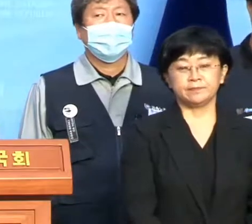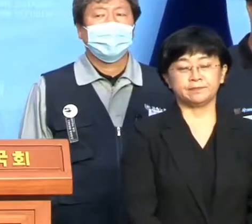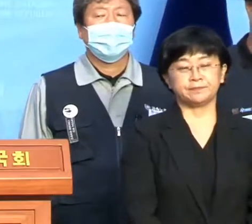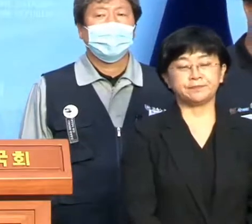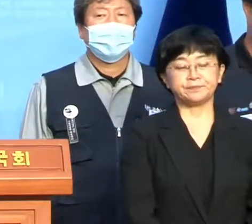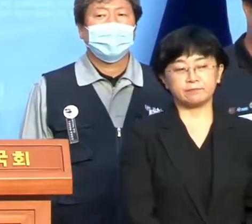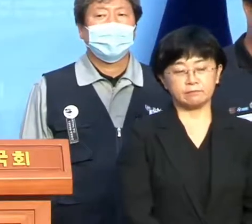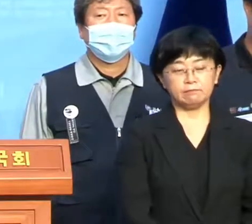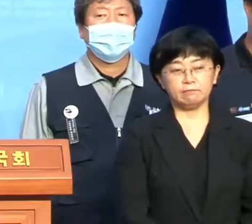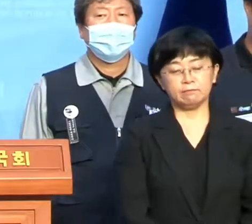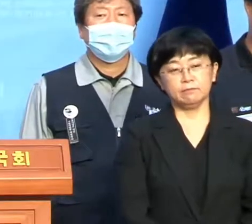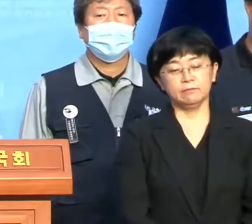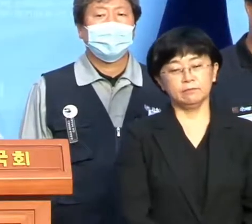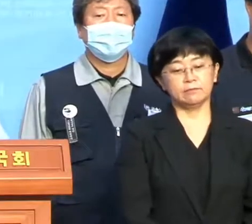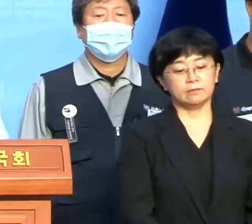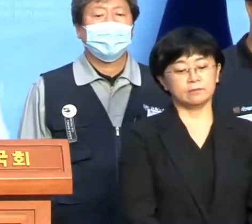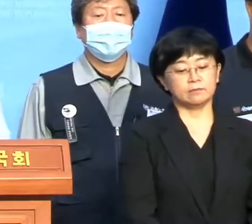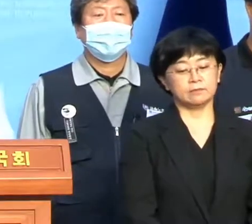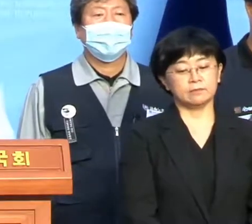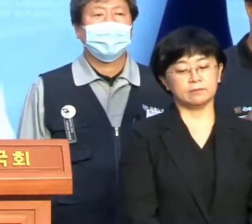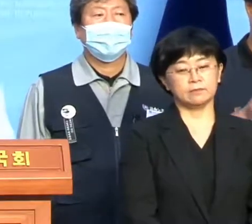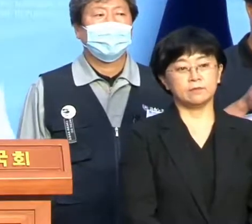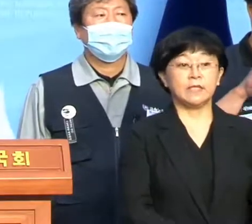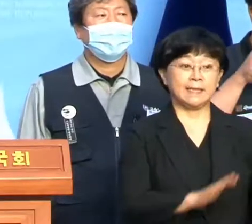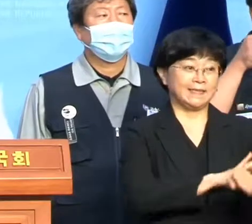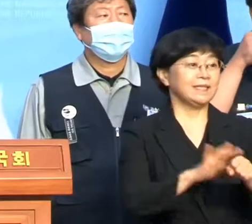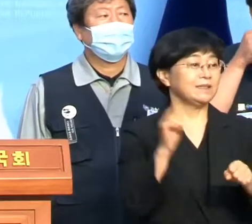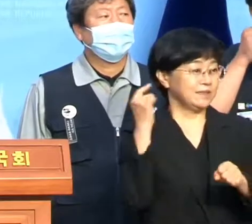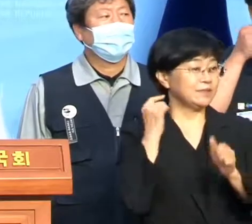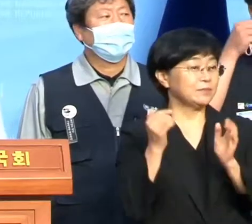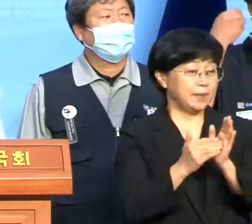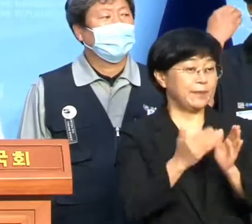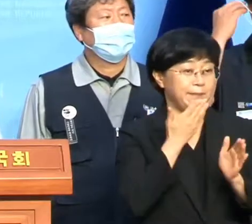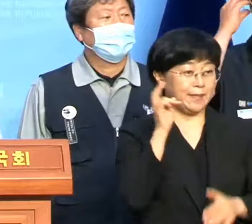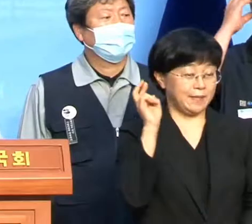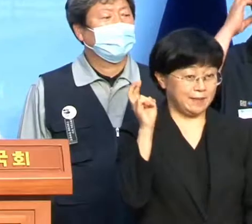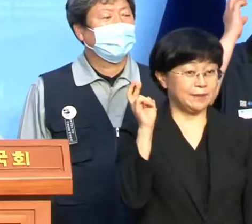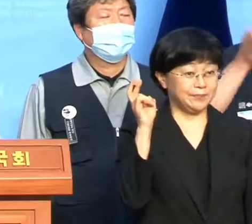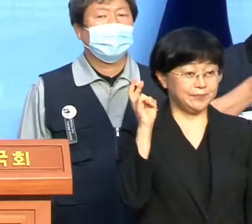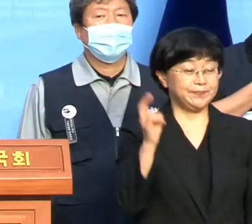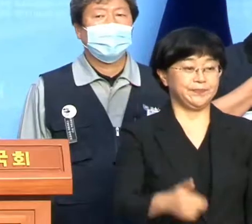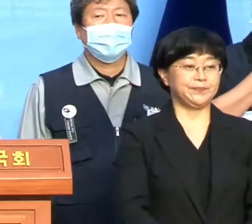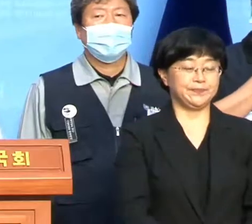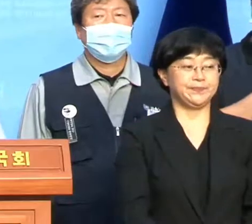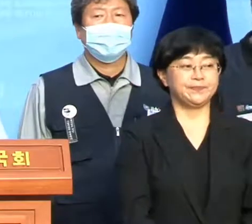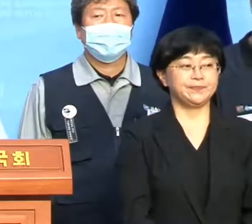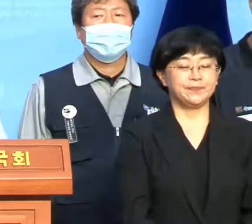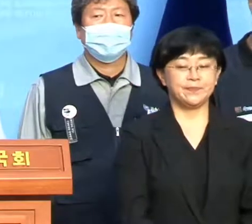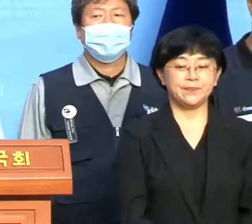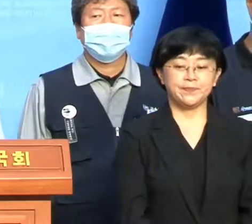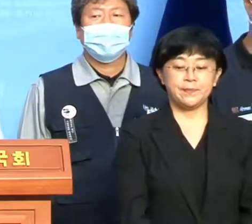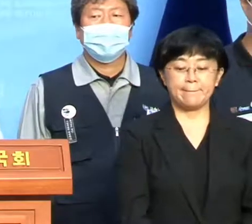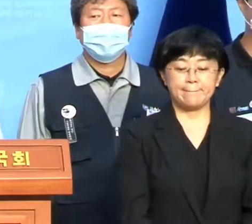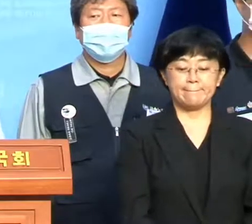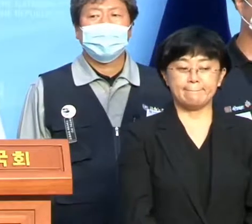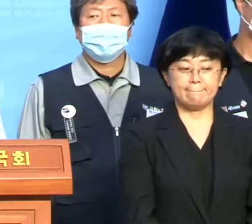으 어 잘 들으셨을 거라 고 뭐 알겠습니다